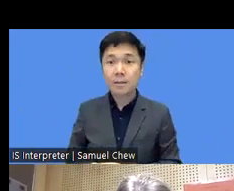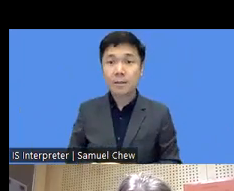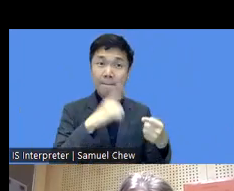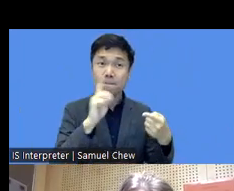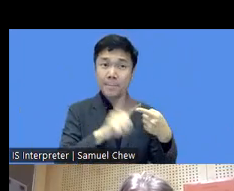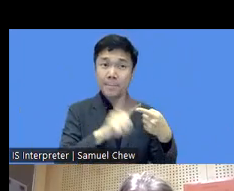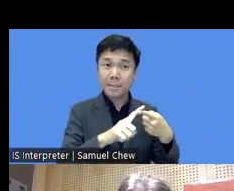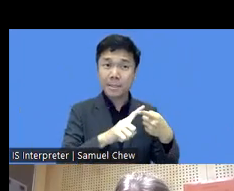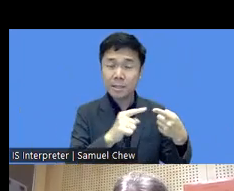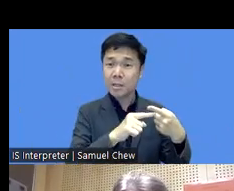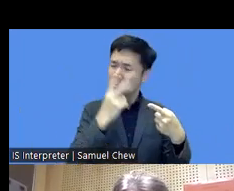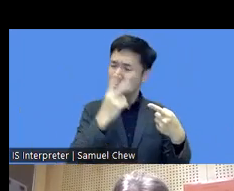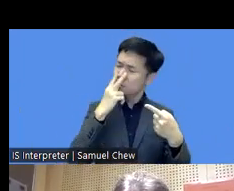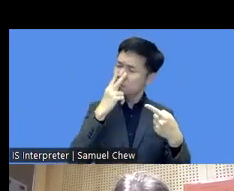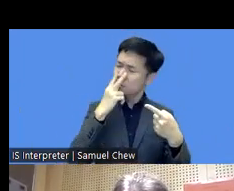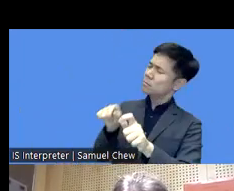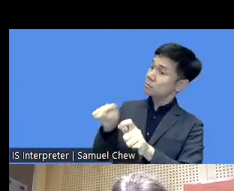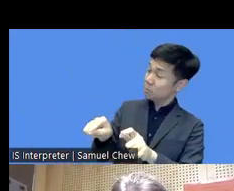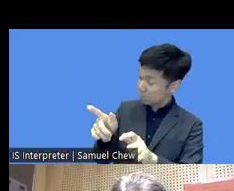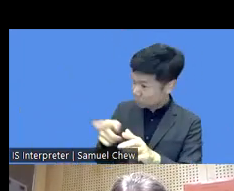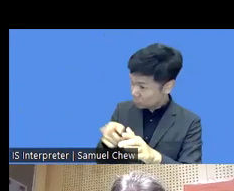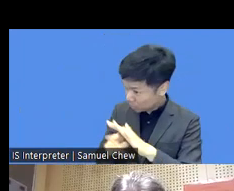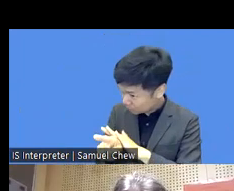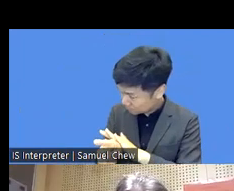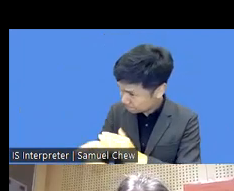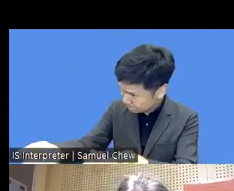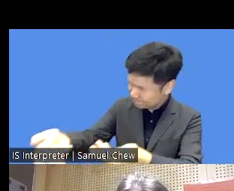es el proceso de identificación.